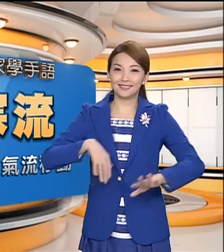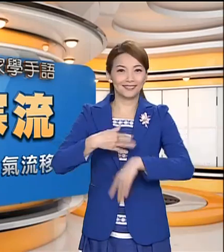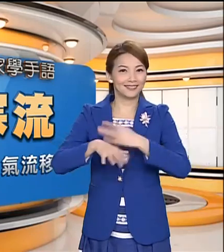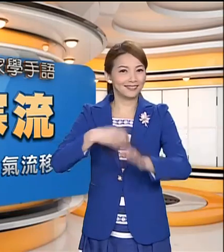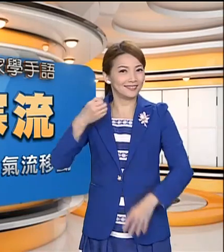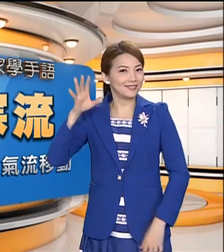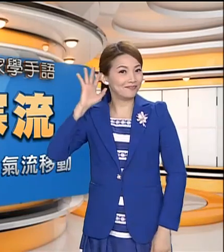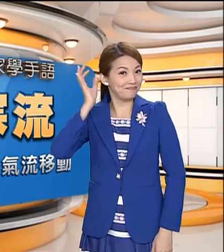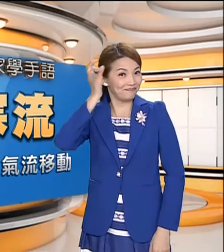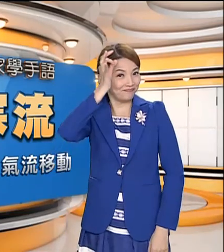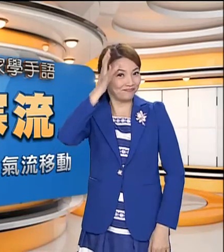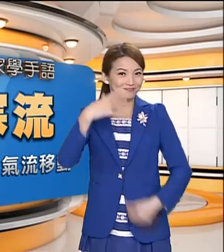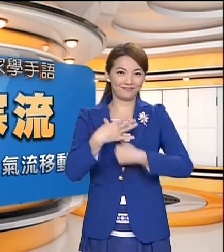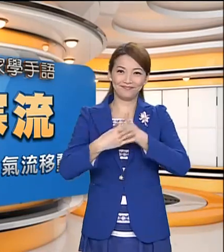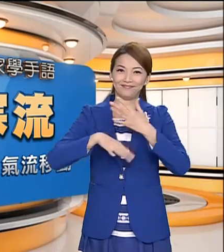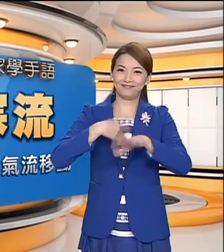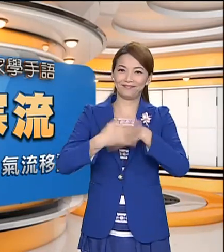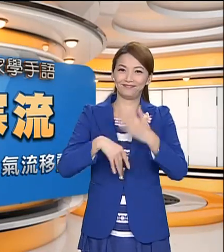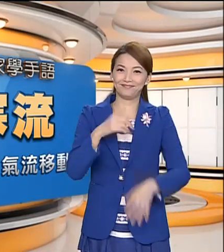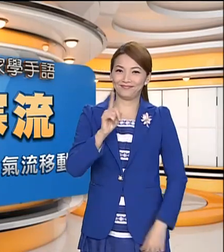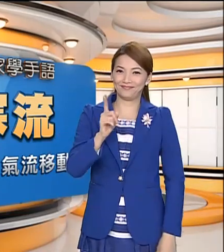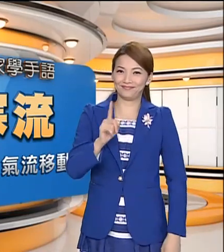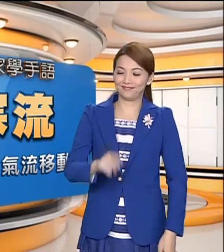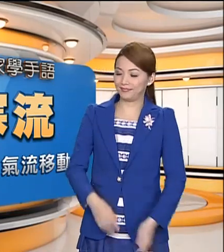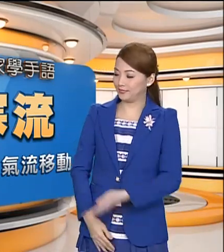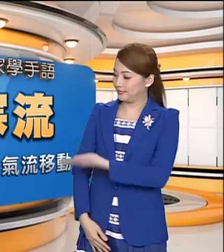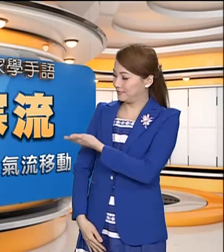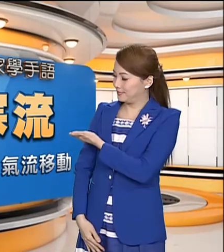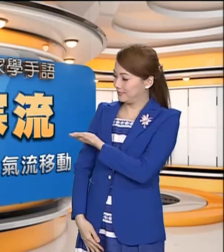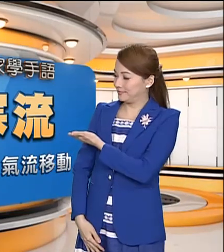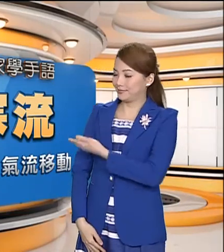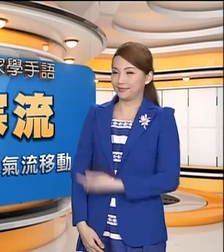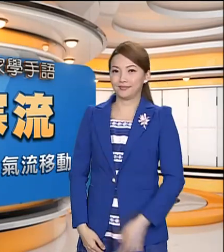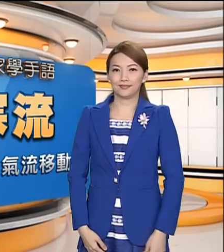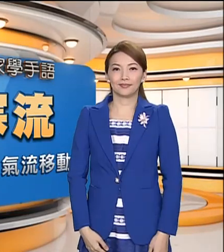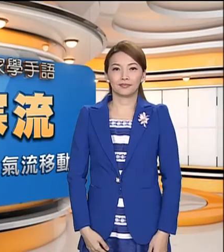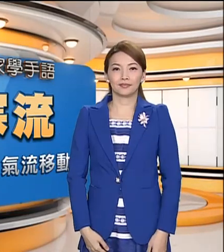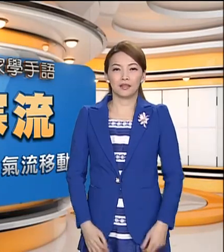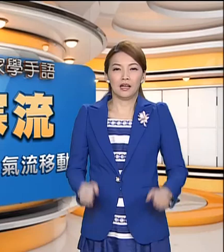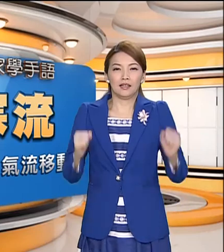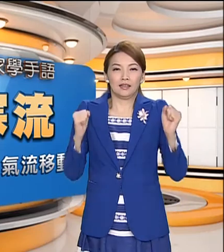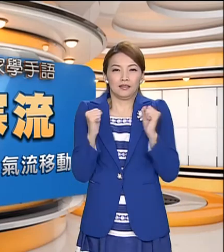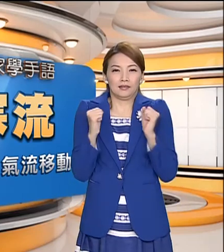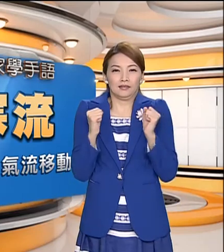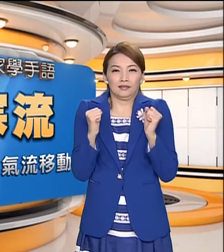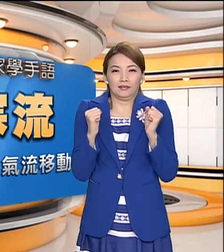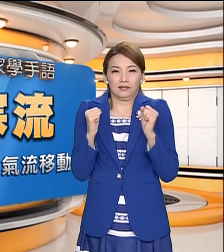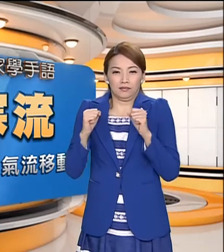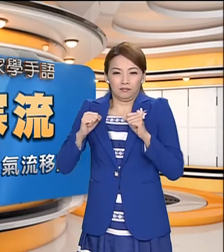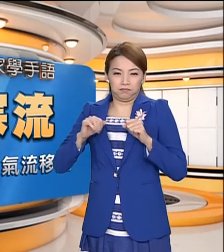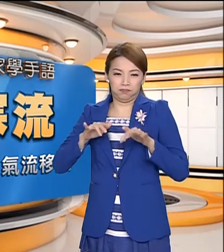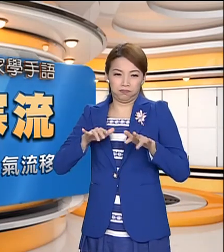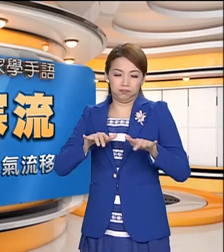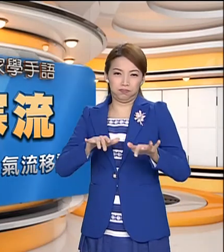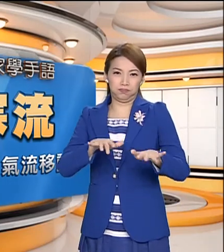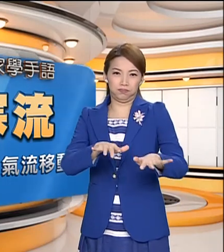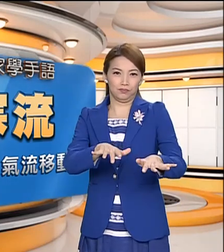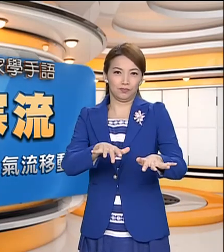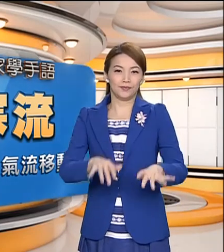今天的手语新闻通，我们就来学学寒流要怎么比呢？先比出寒冷的样子，加上气